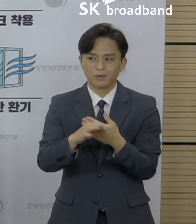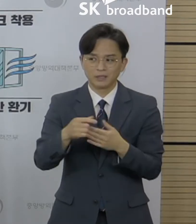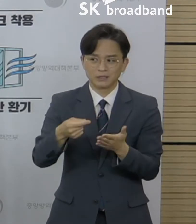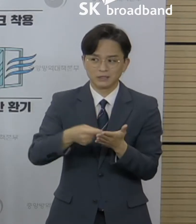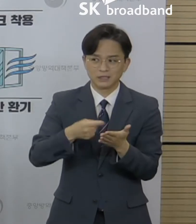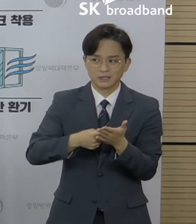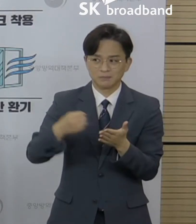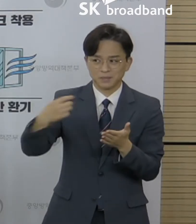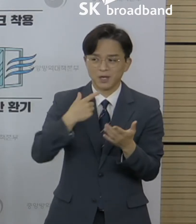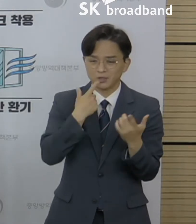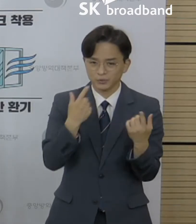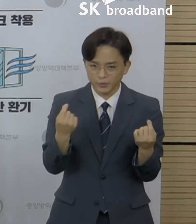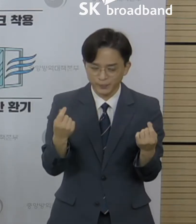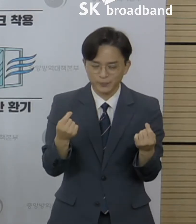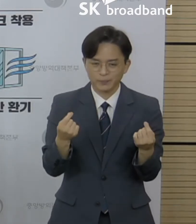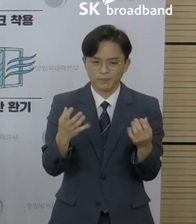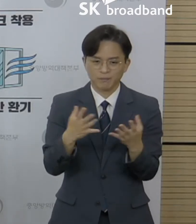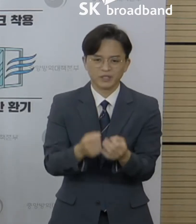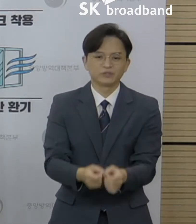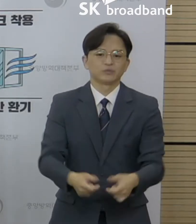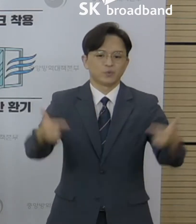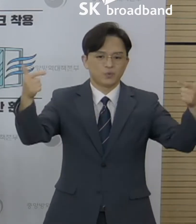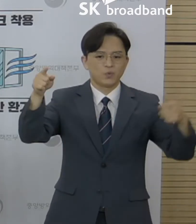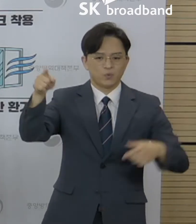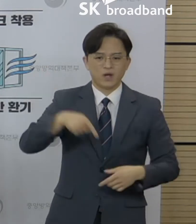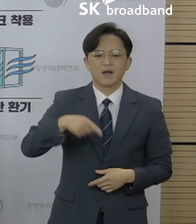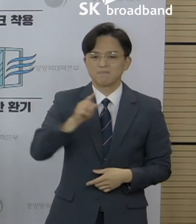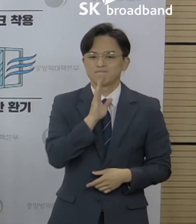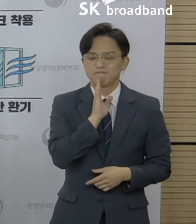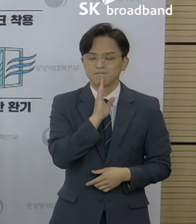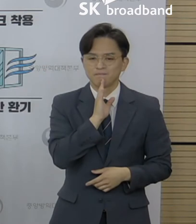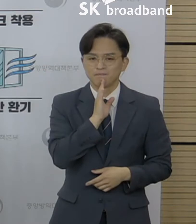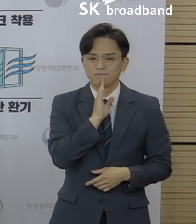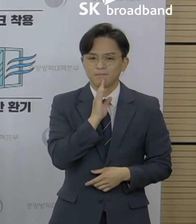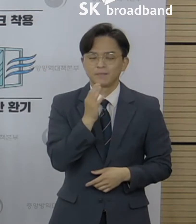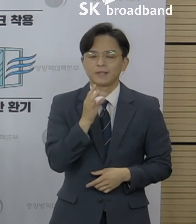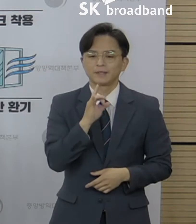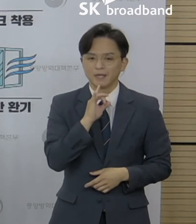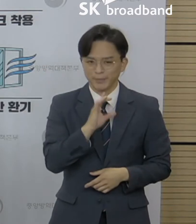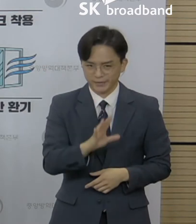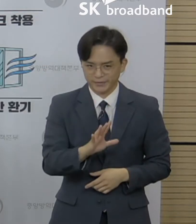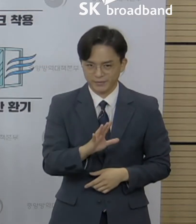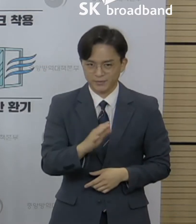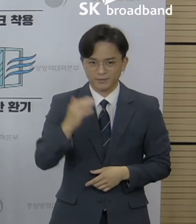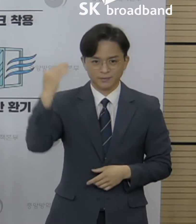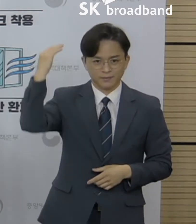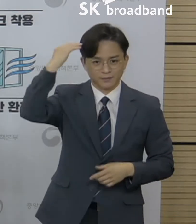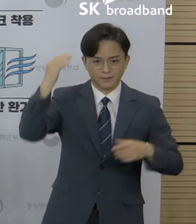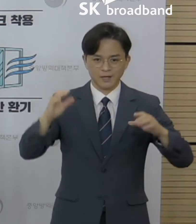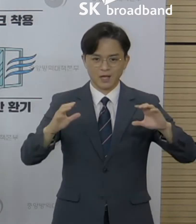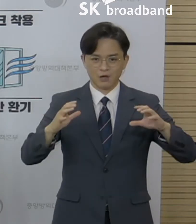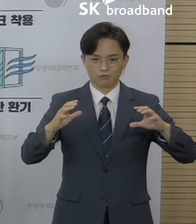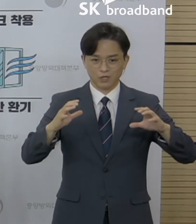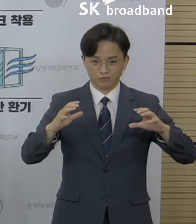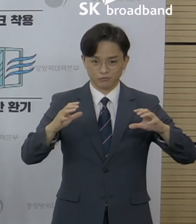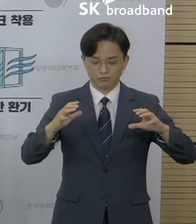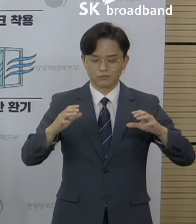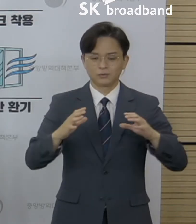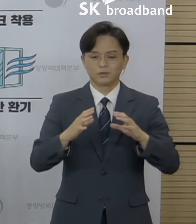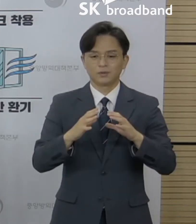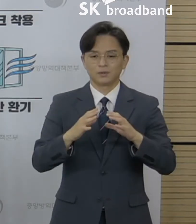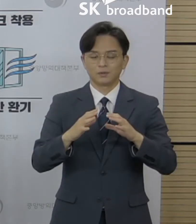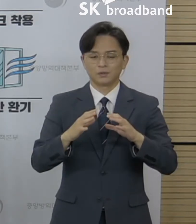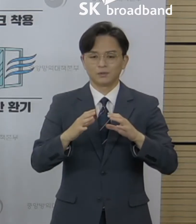예상은 할 수 있습니다. 다만 앞서 말씀드린 대로 우리나라의 경우 항상 국민 여러분들께서